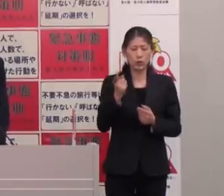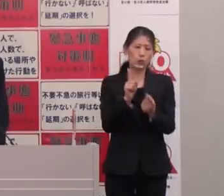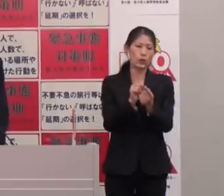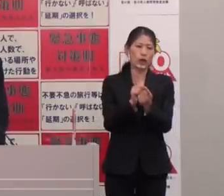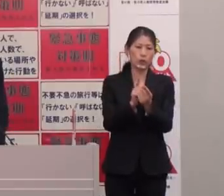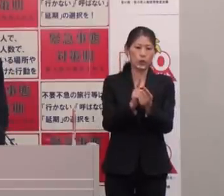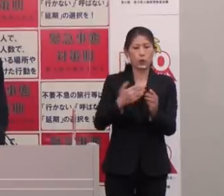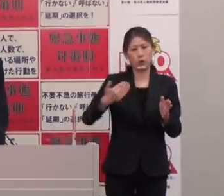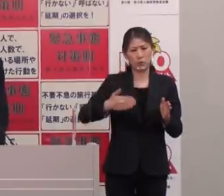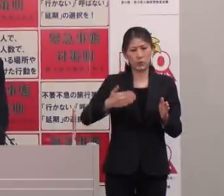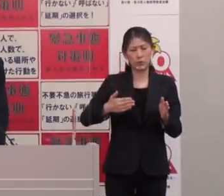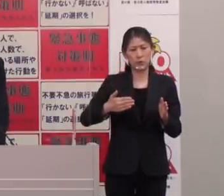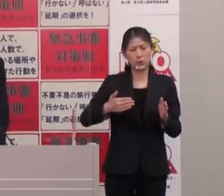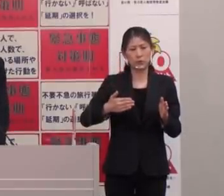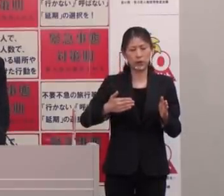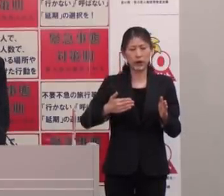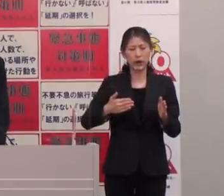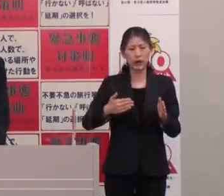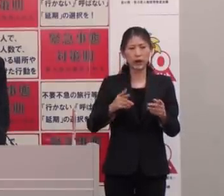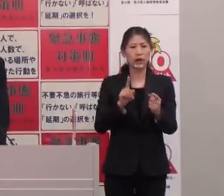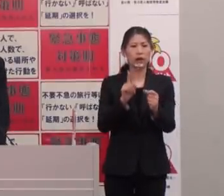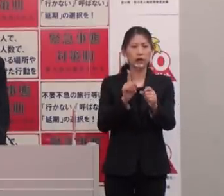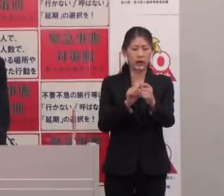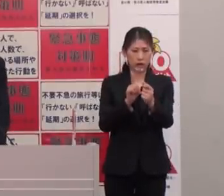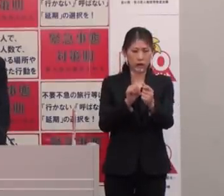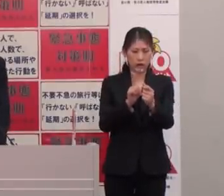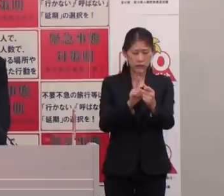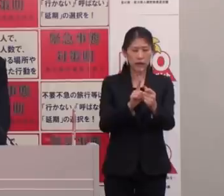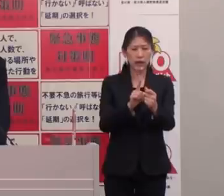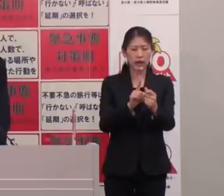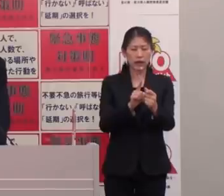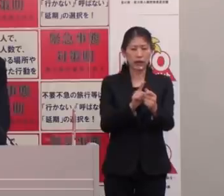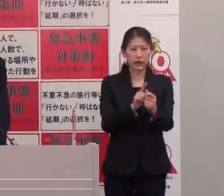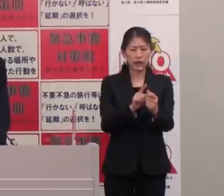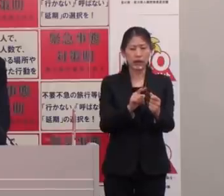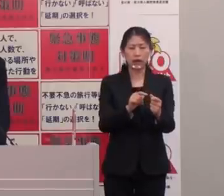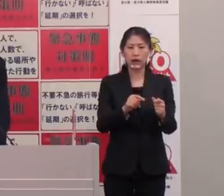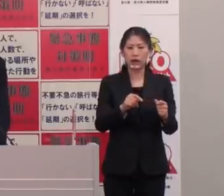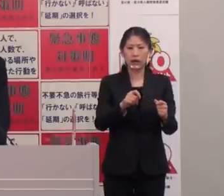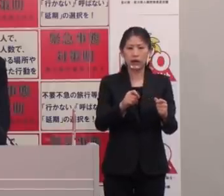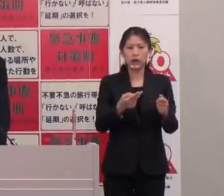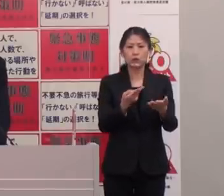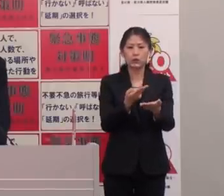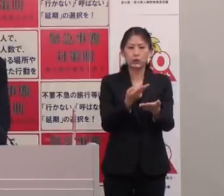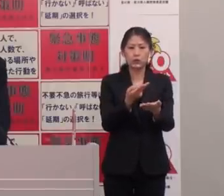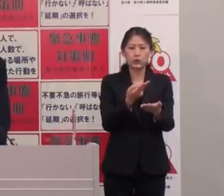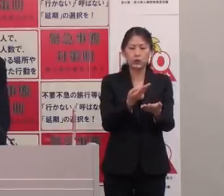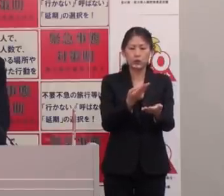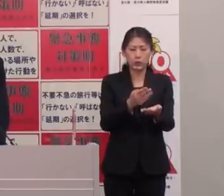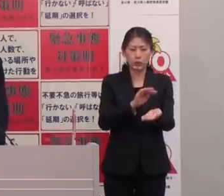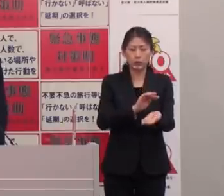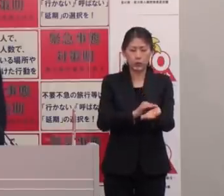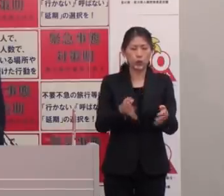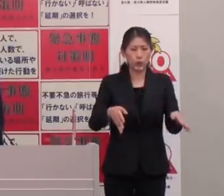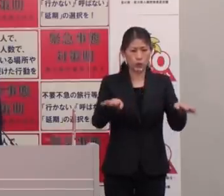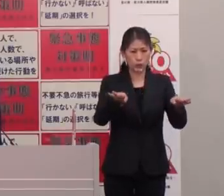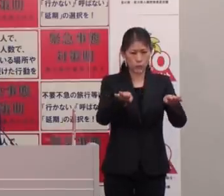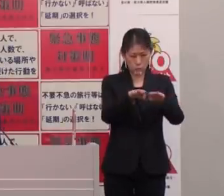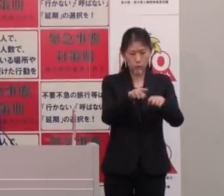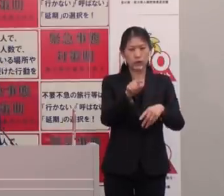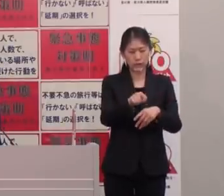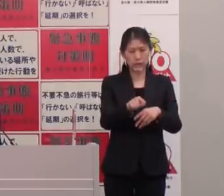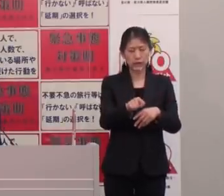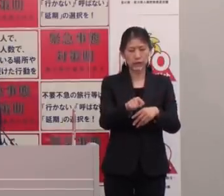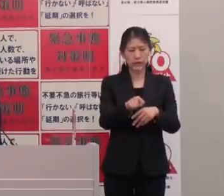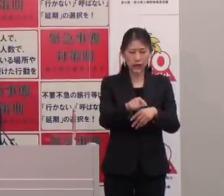ですね、バランスもまた各病院等の状況、あるいは各地域ご